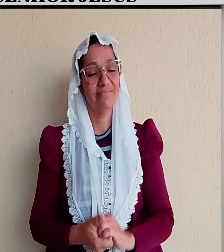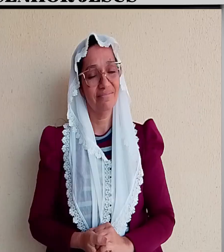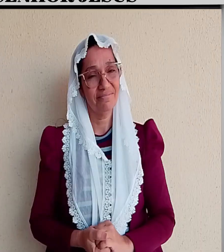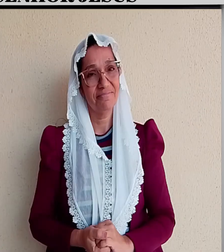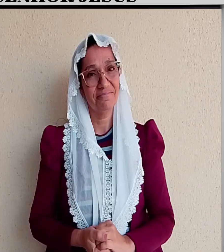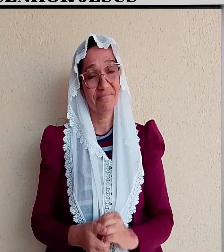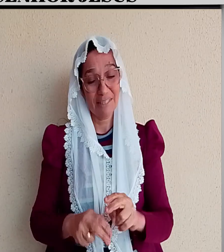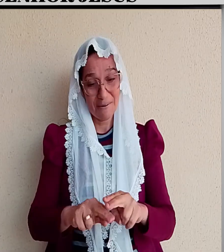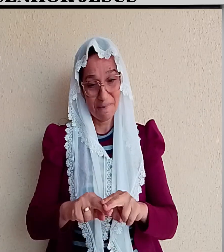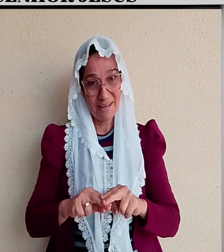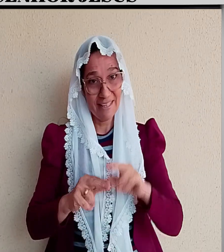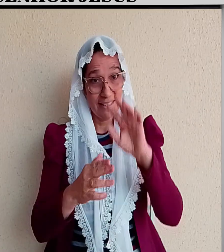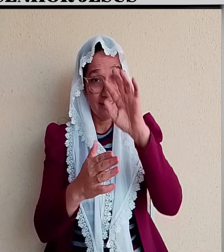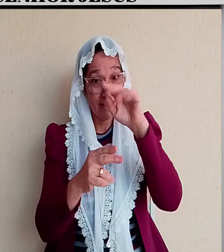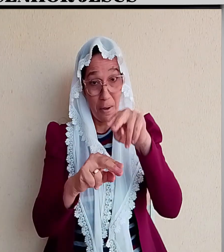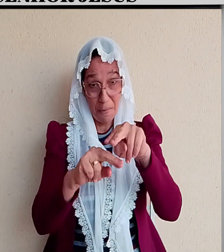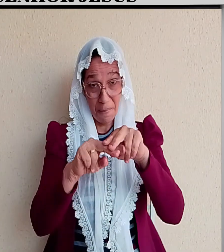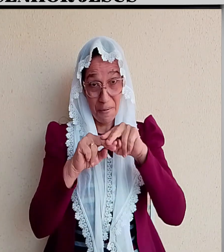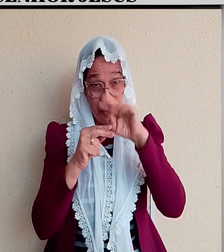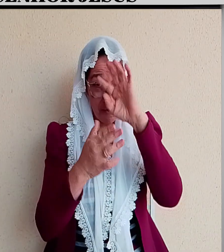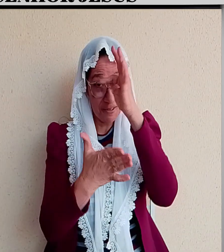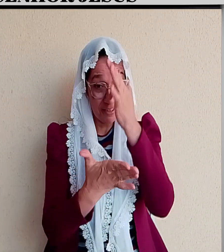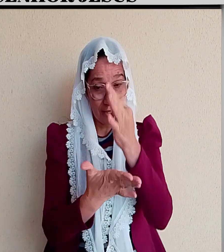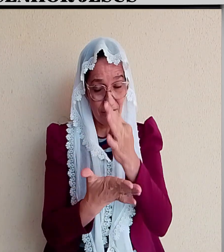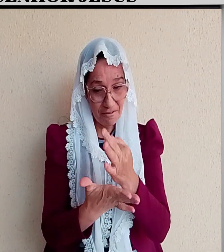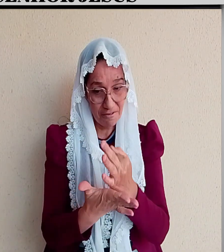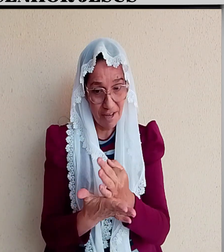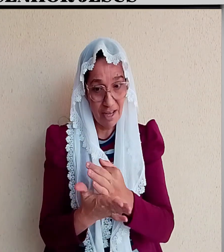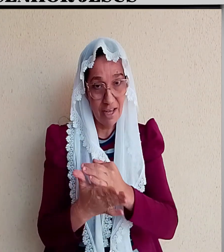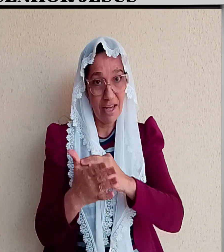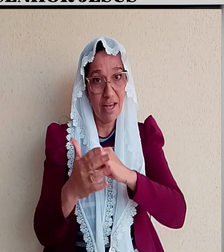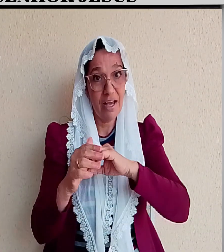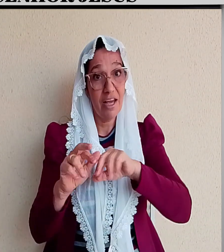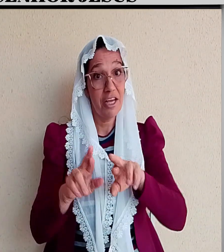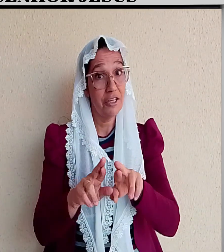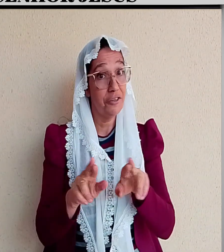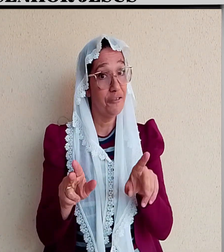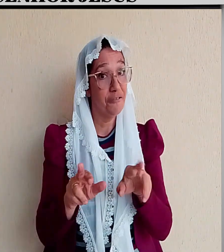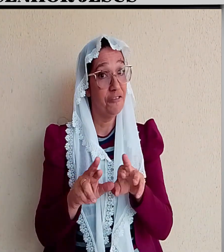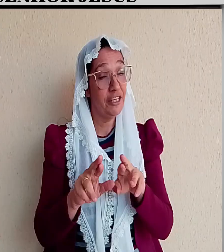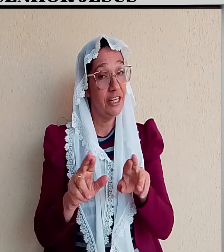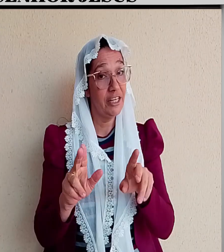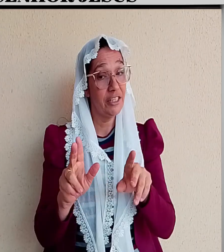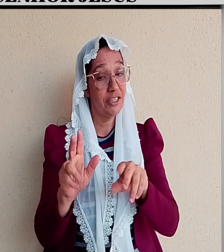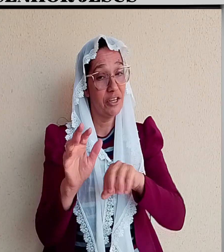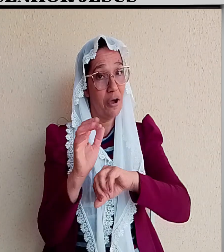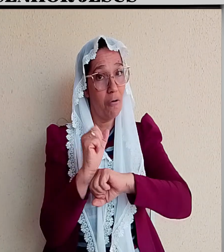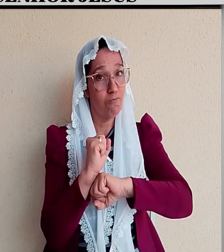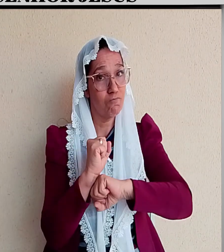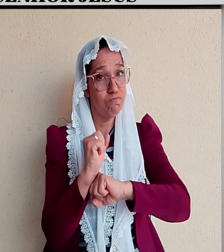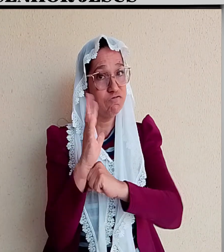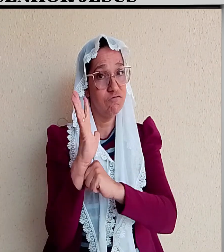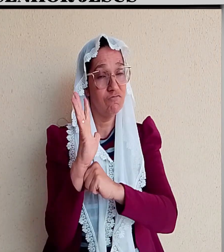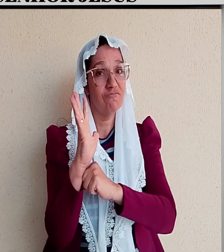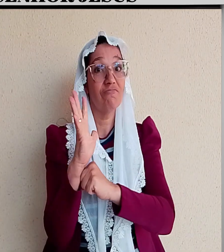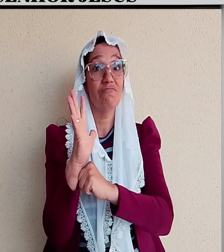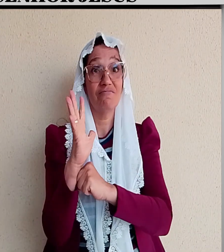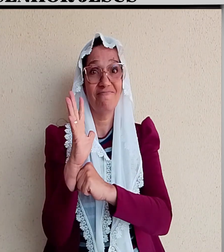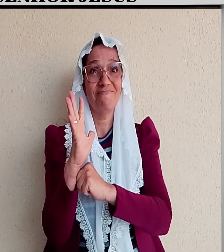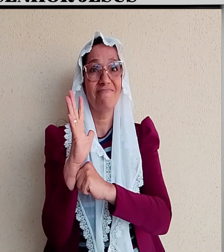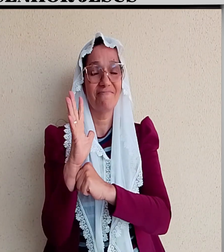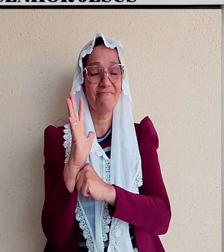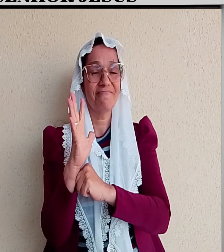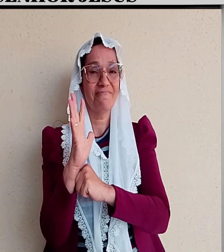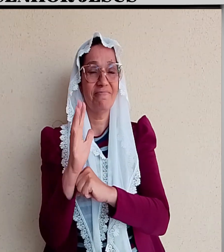desbloqueada hoje, o último degrau da fé. Glória a Jesus nas alturas. Sacuda o pó da onde te rejeitaram. Aleluia, mas a